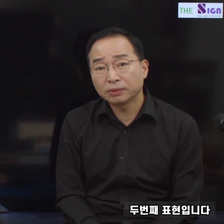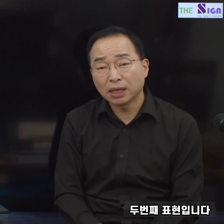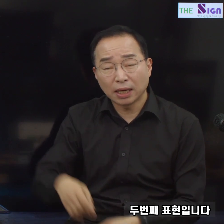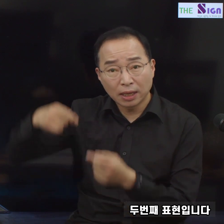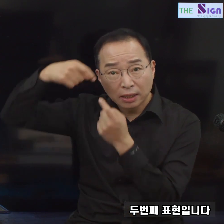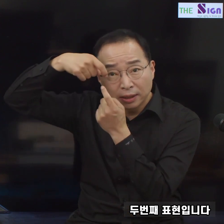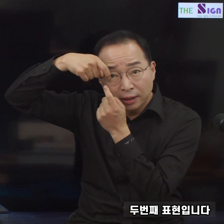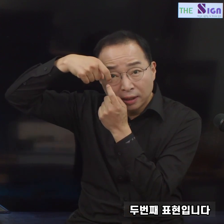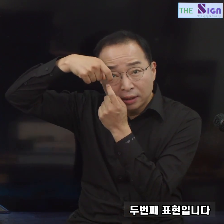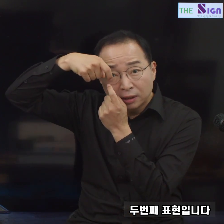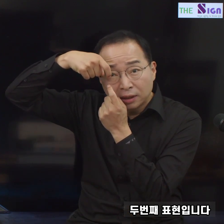표현입니다.